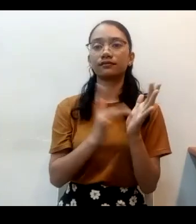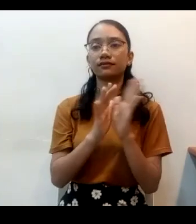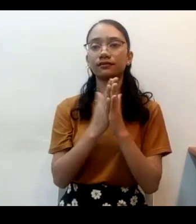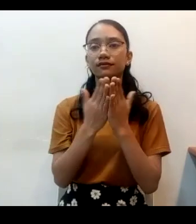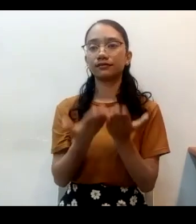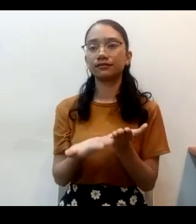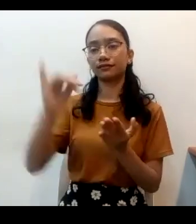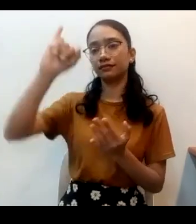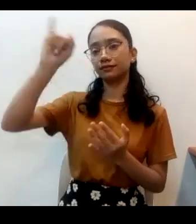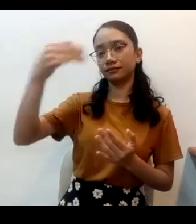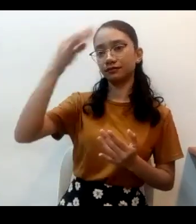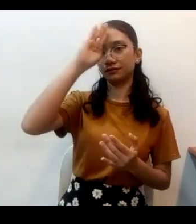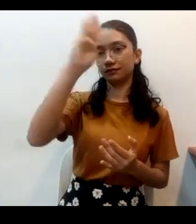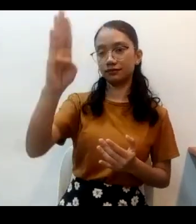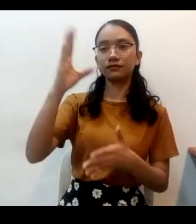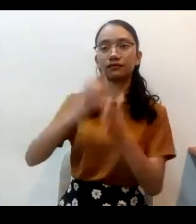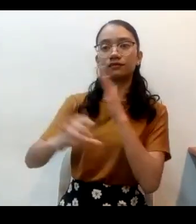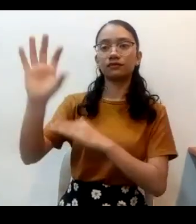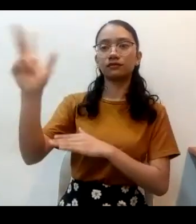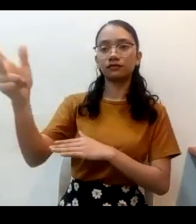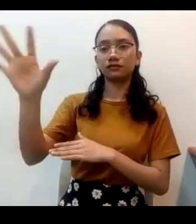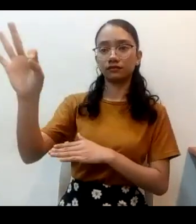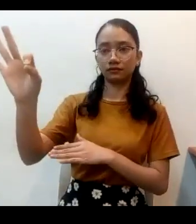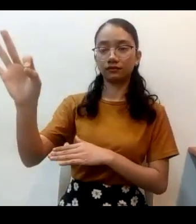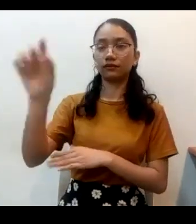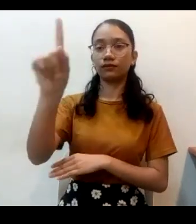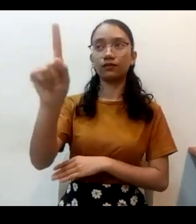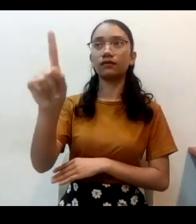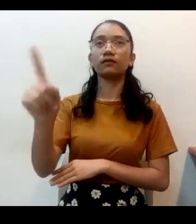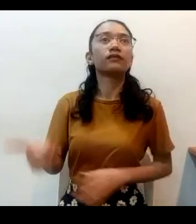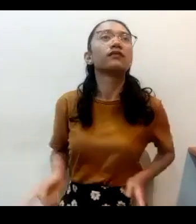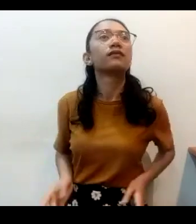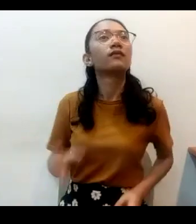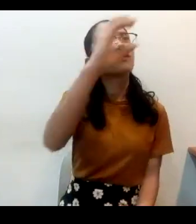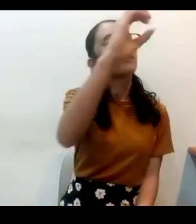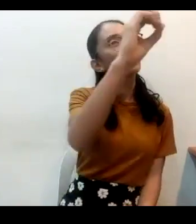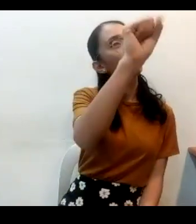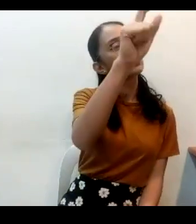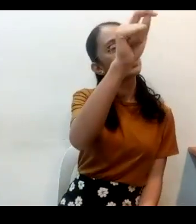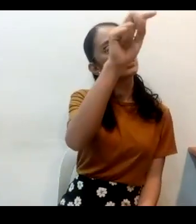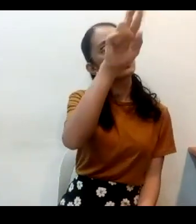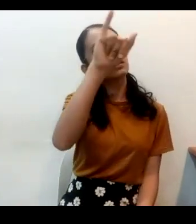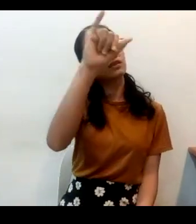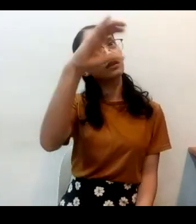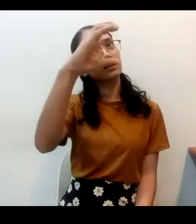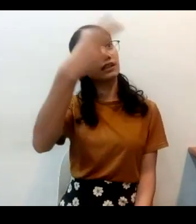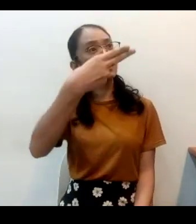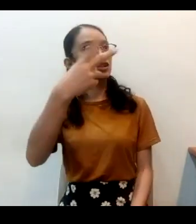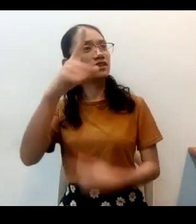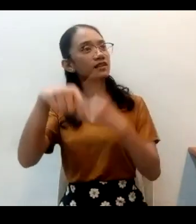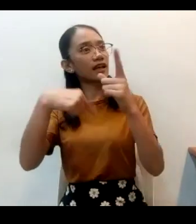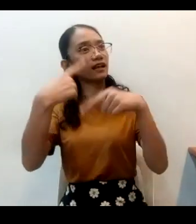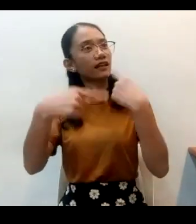the ostrich, At sa Job chapter 39, nandun po yung Abestus, Abestus.